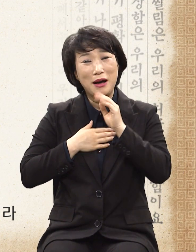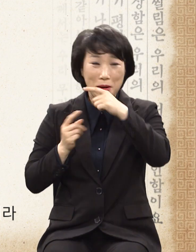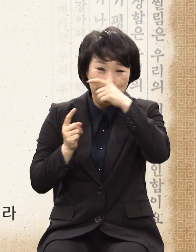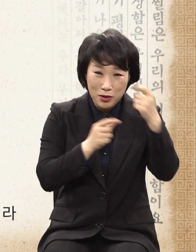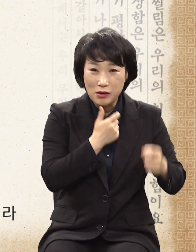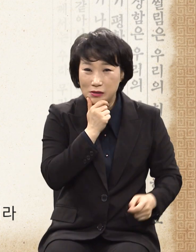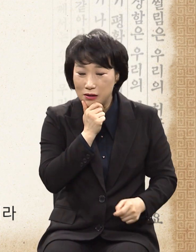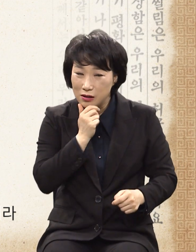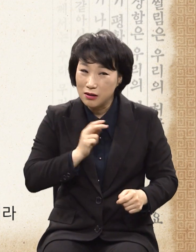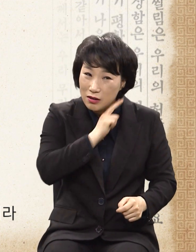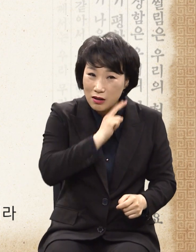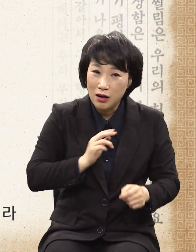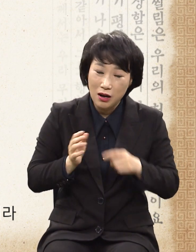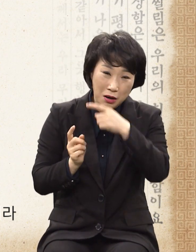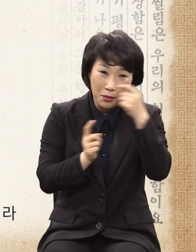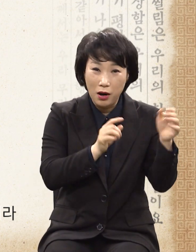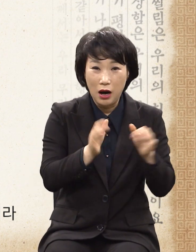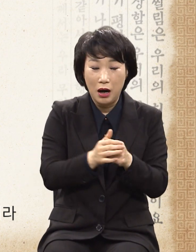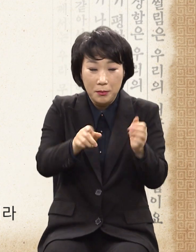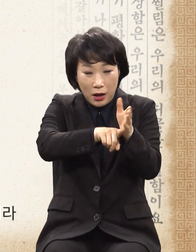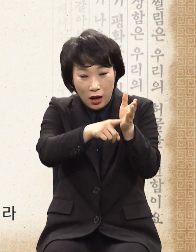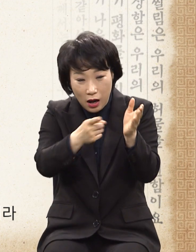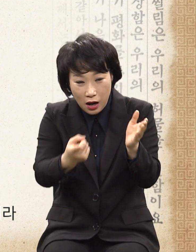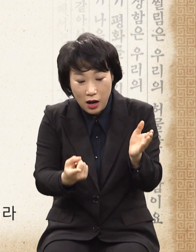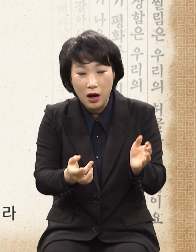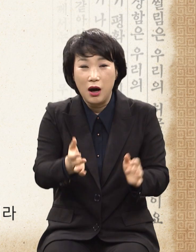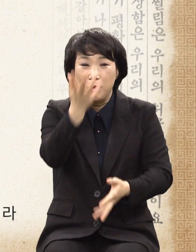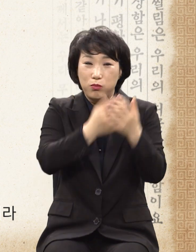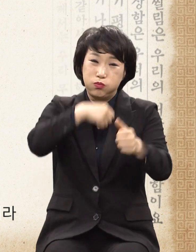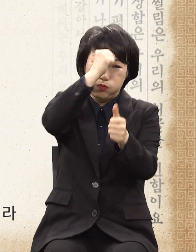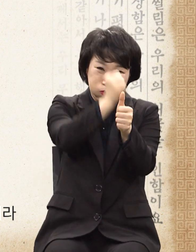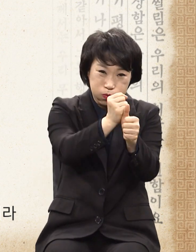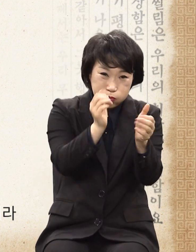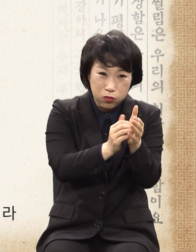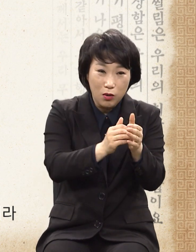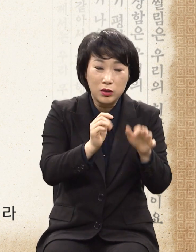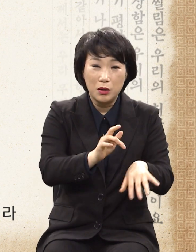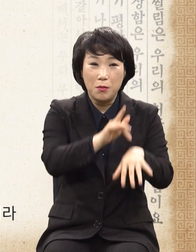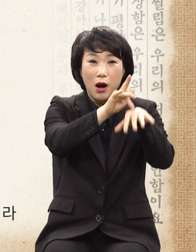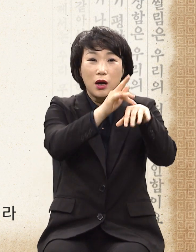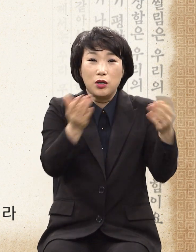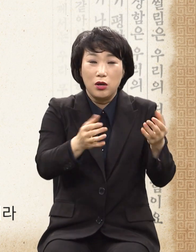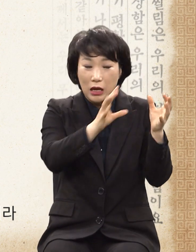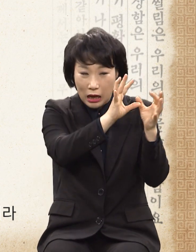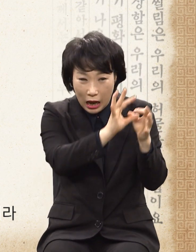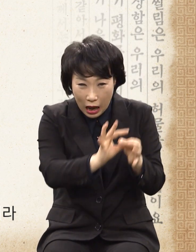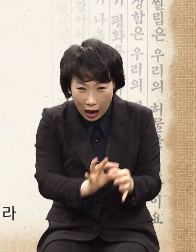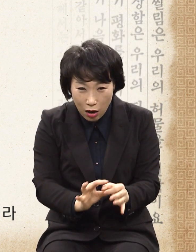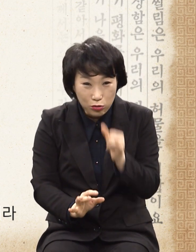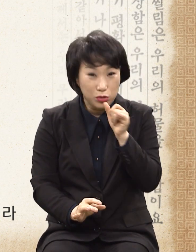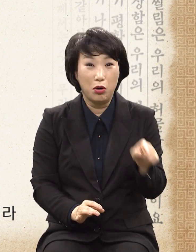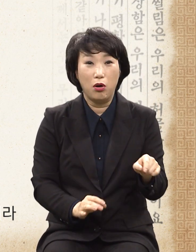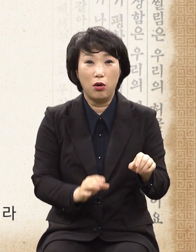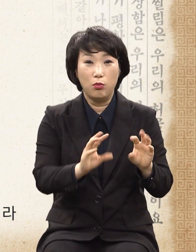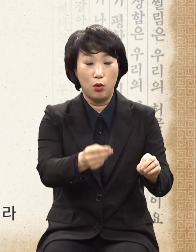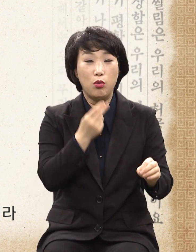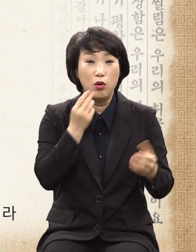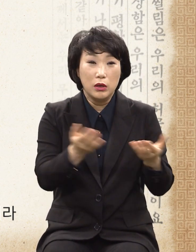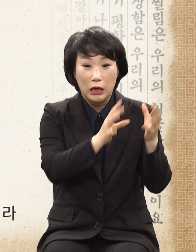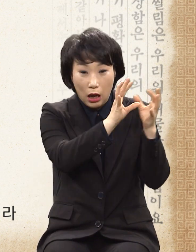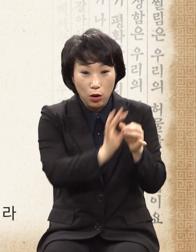미혹하고 유혹하고 믿음에서 떠나서 화인을 맞기에 주저하는 마귀 역사가 아주 힘없이